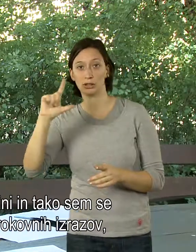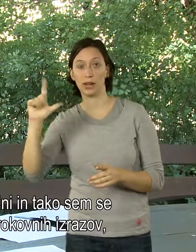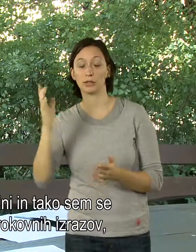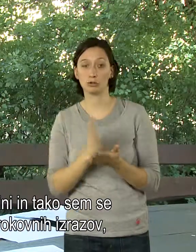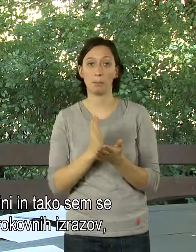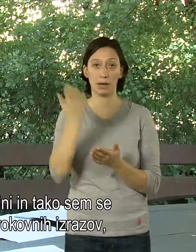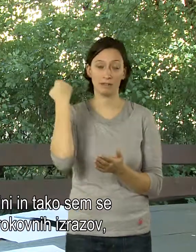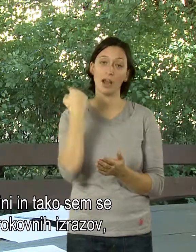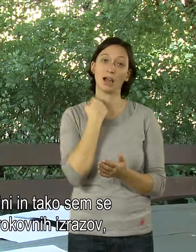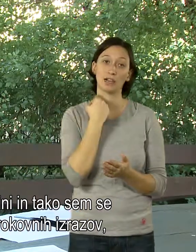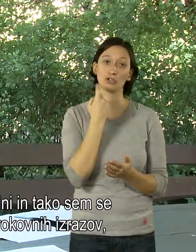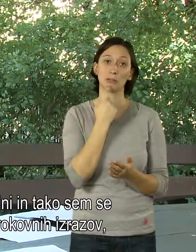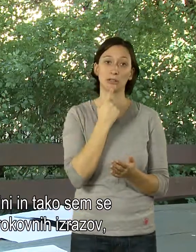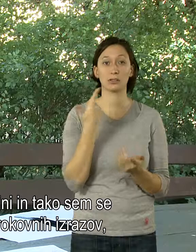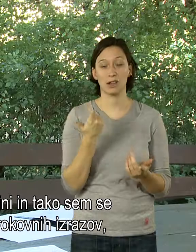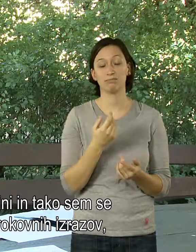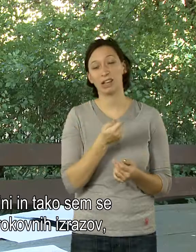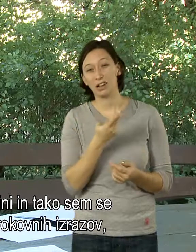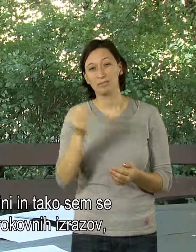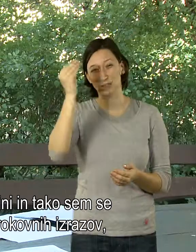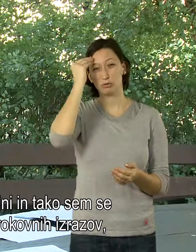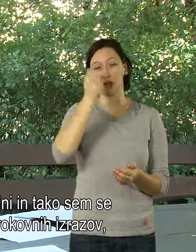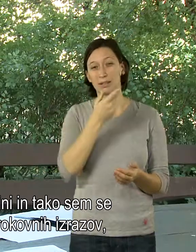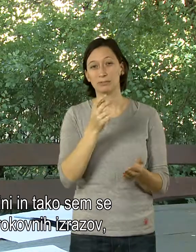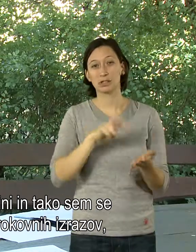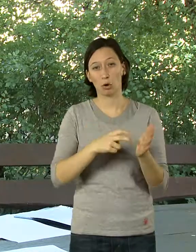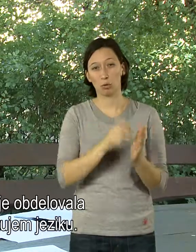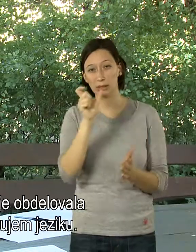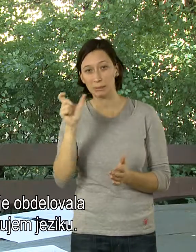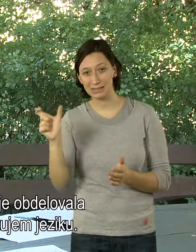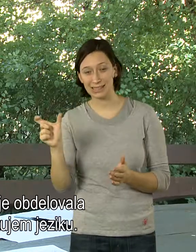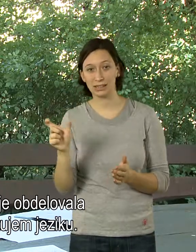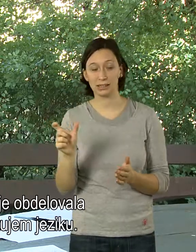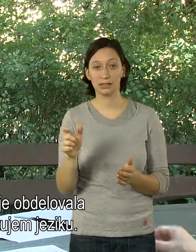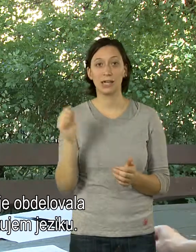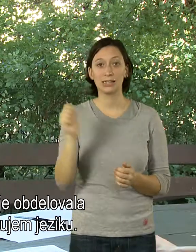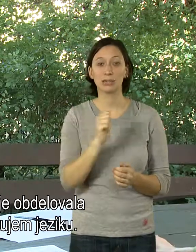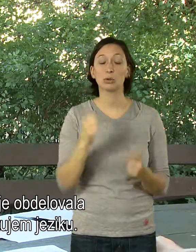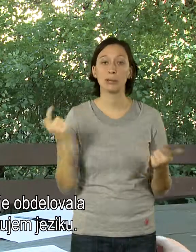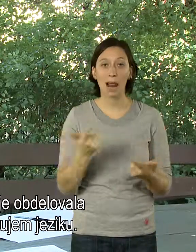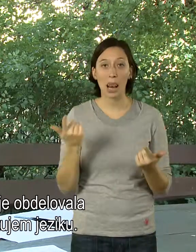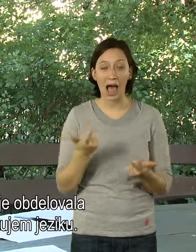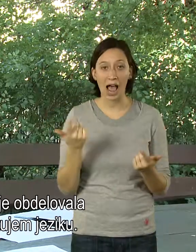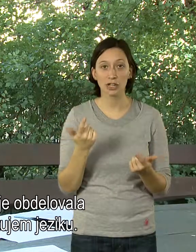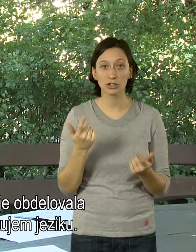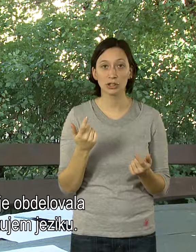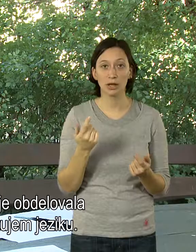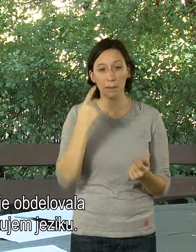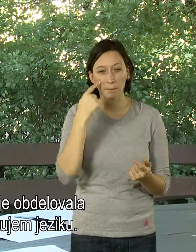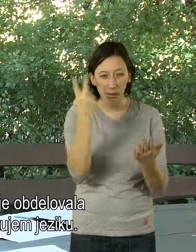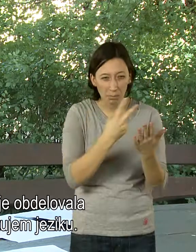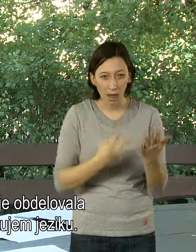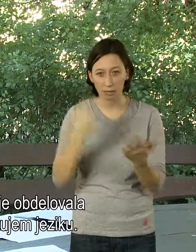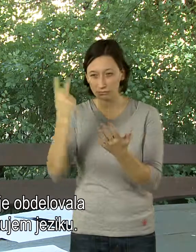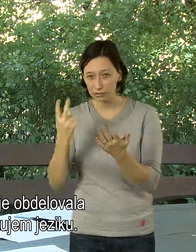letnika v angleščini in tako sem se naučila nekaj strokovnih izrazov. In zato sem lažje